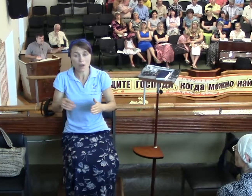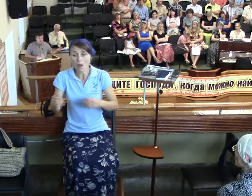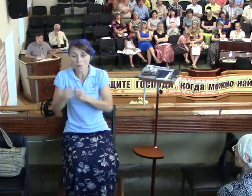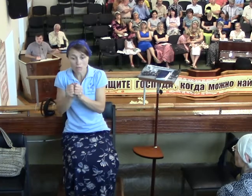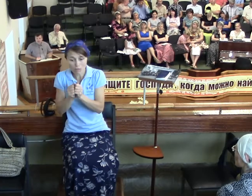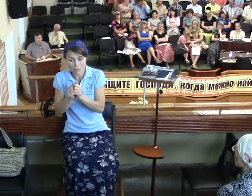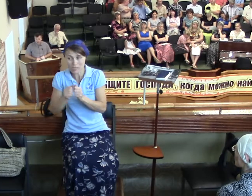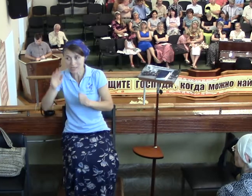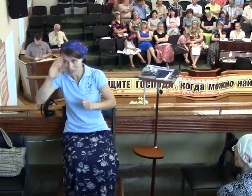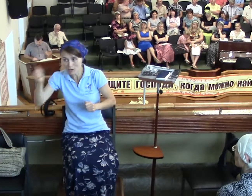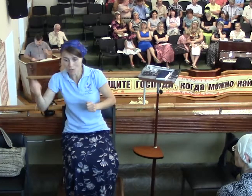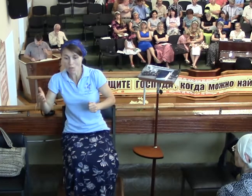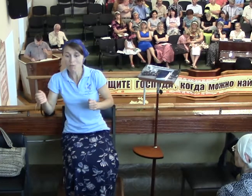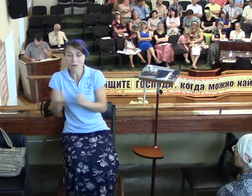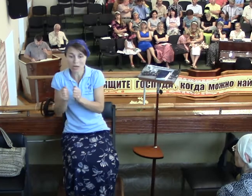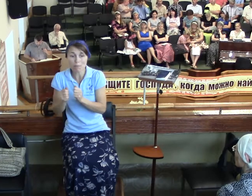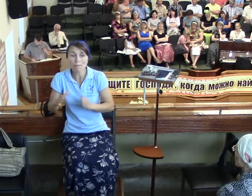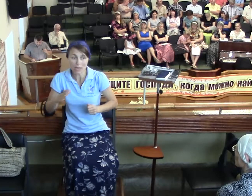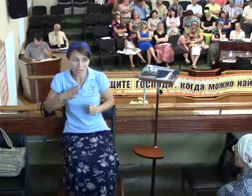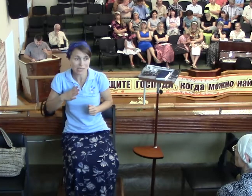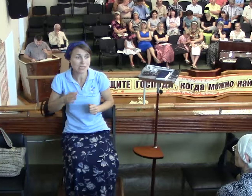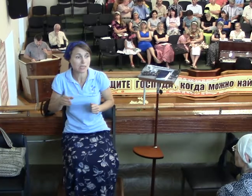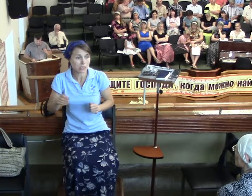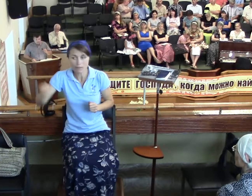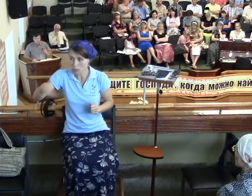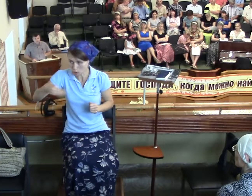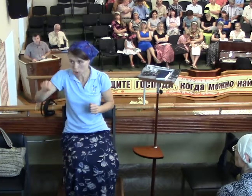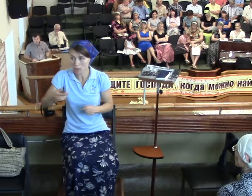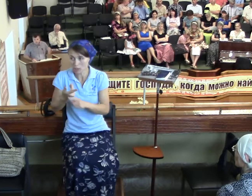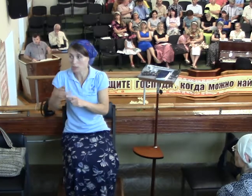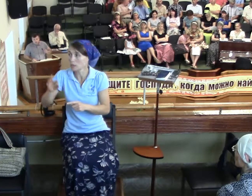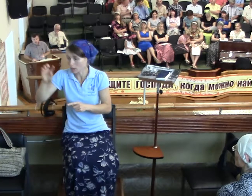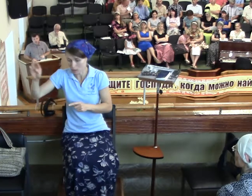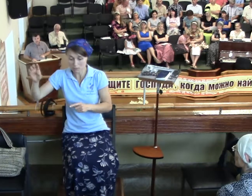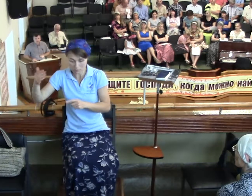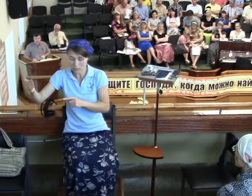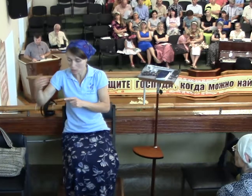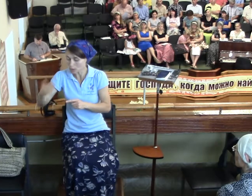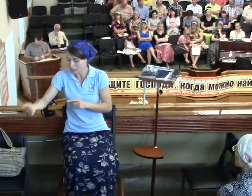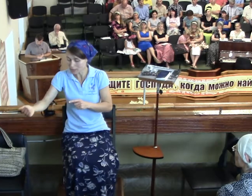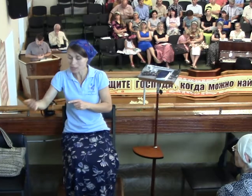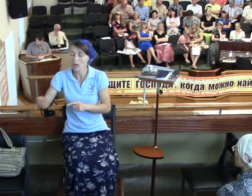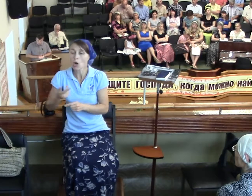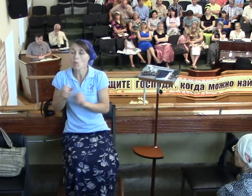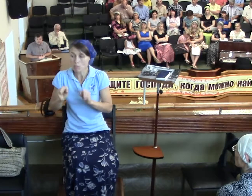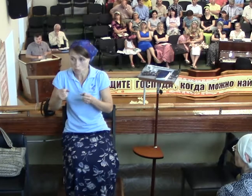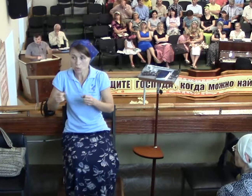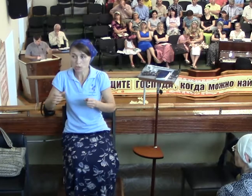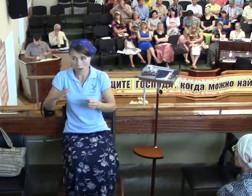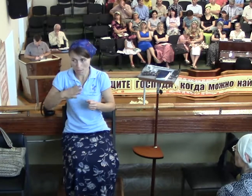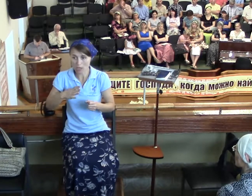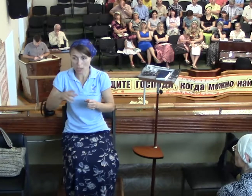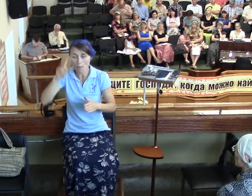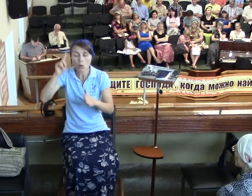него были священники, на которых также можно было полагаться. Но Бог вновь и вновь в жизни Давида показывает, что мы не